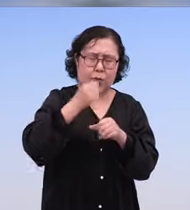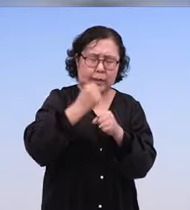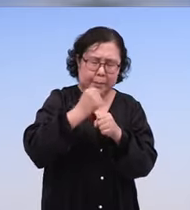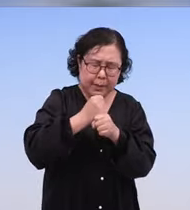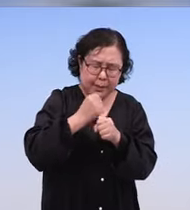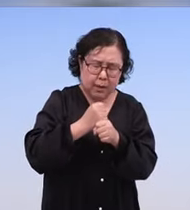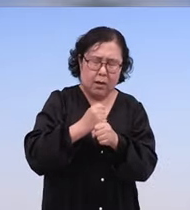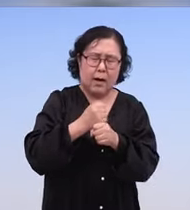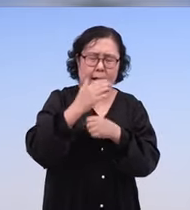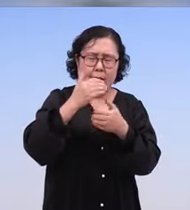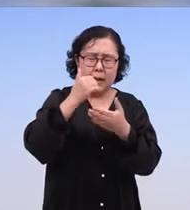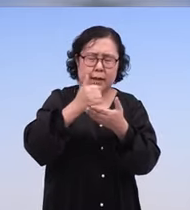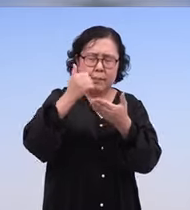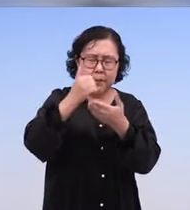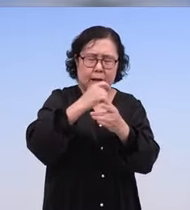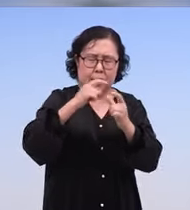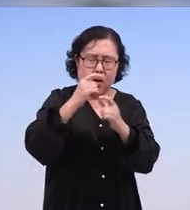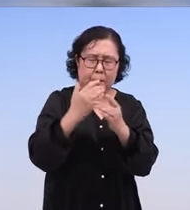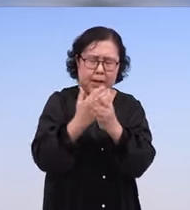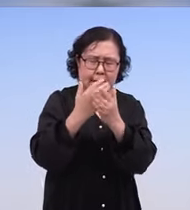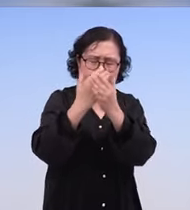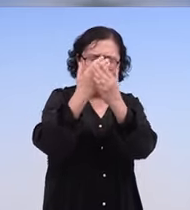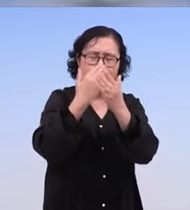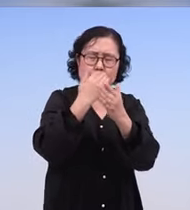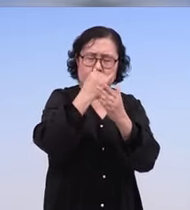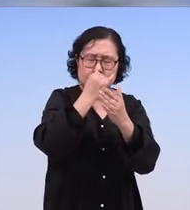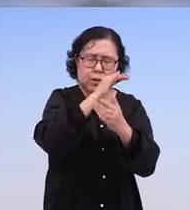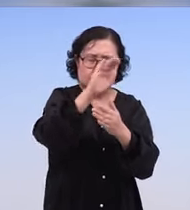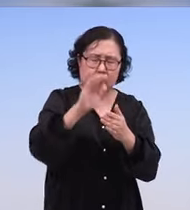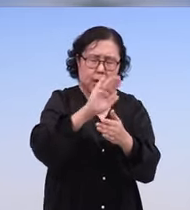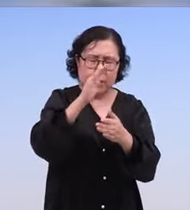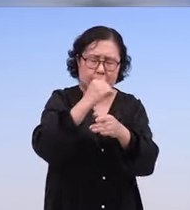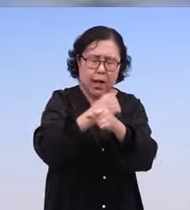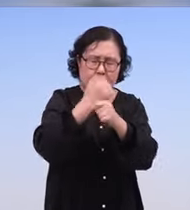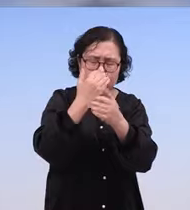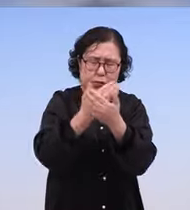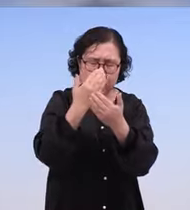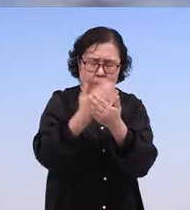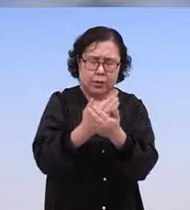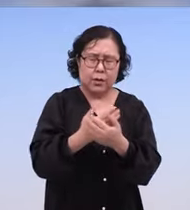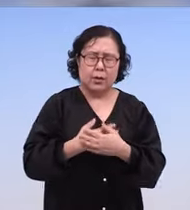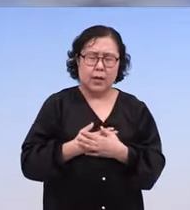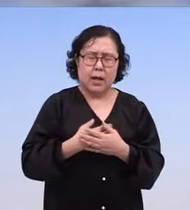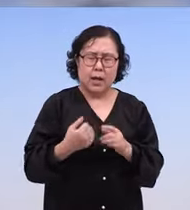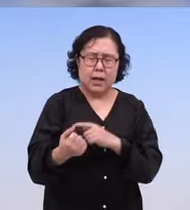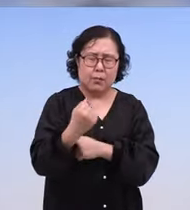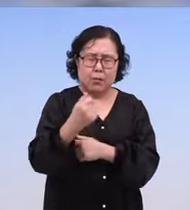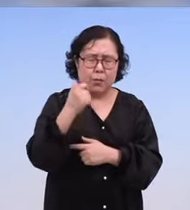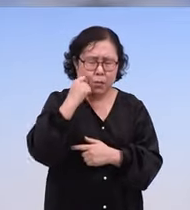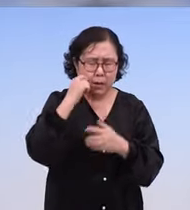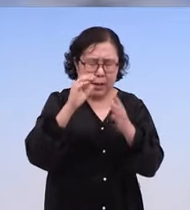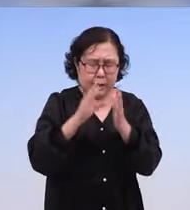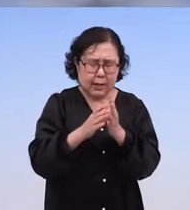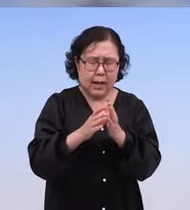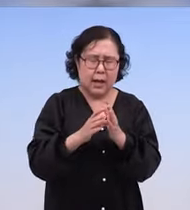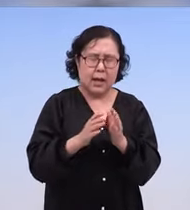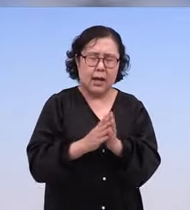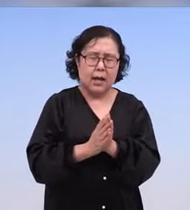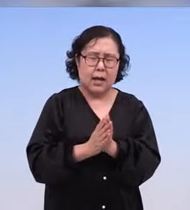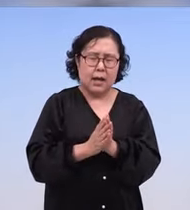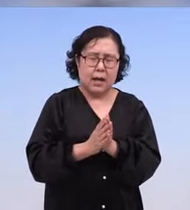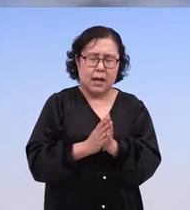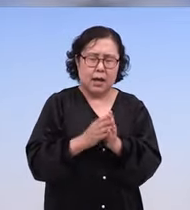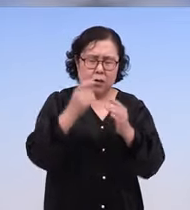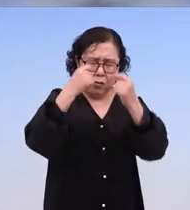앞으로 성숙을 향해 나아갑니다. 고백할 수 있는 저희들 되게 하여 주시옵소서. 무엇보다도 우리 힘으로 할 수 없을 때 깊은 산속에